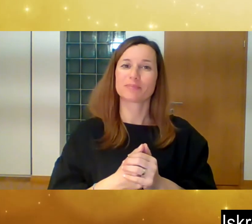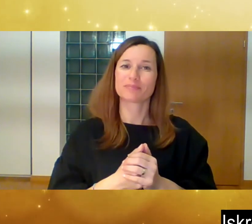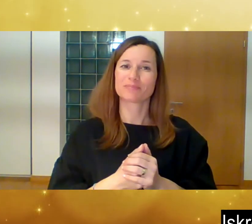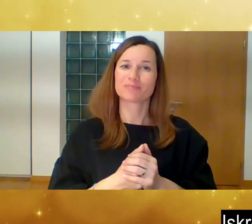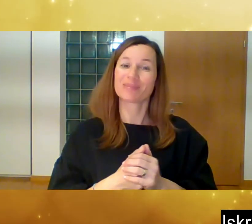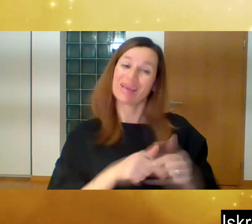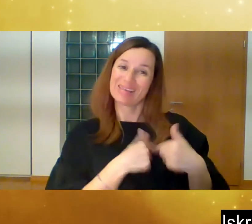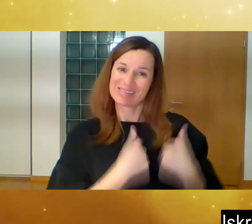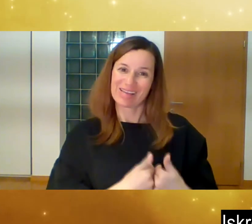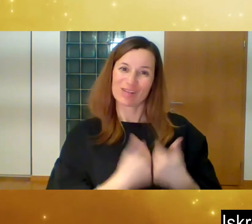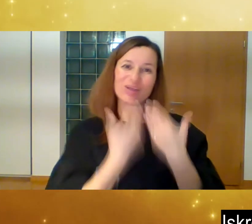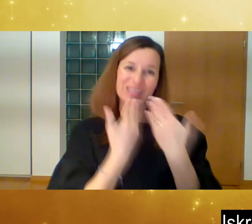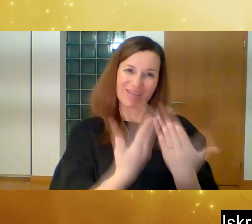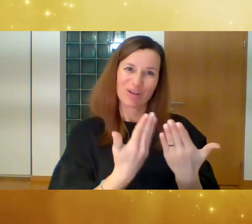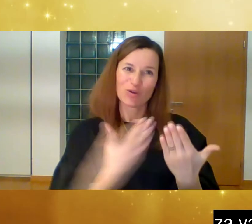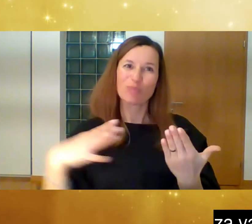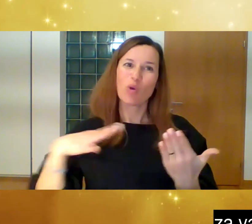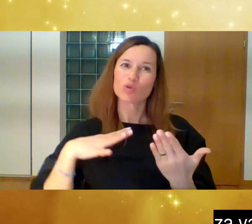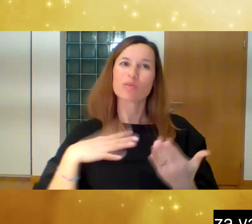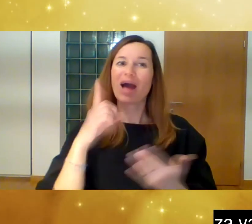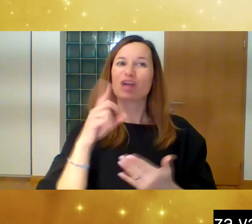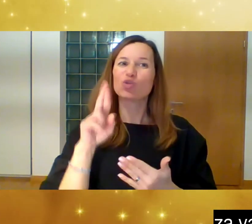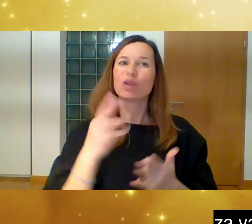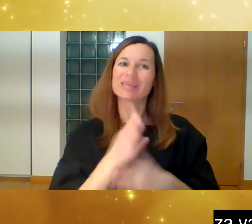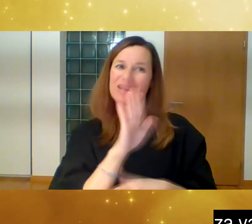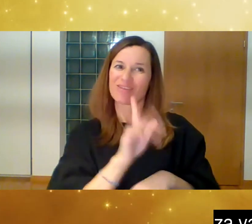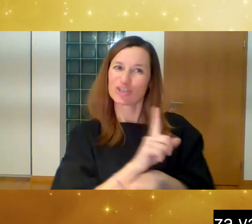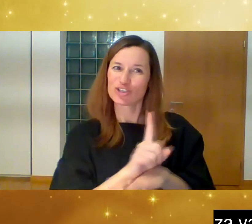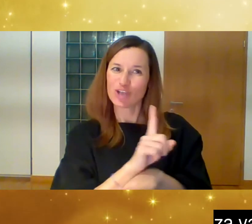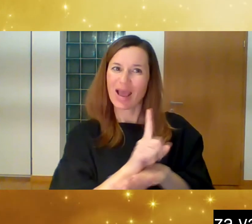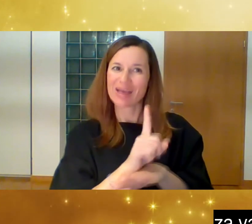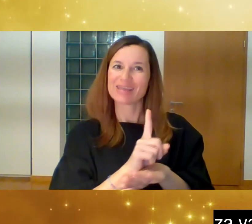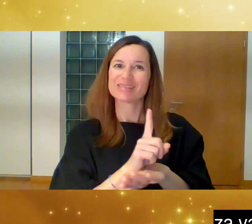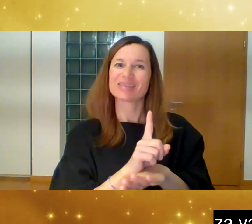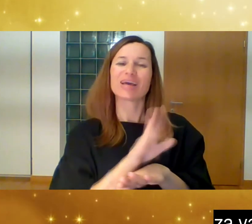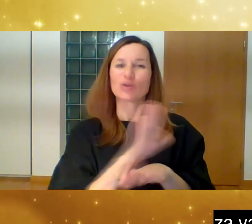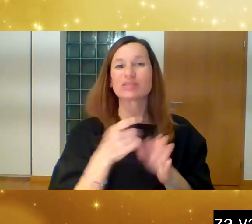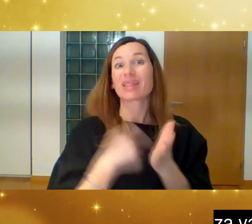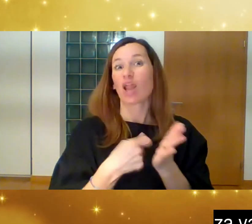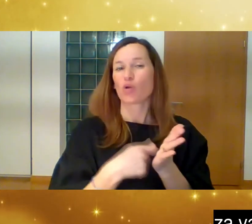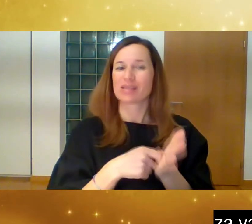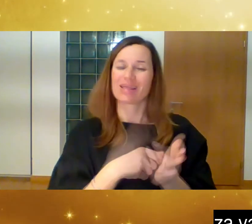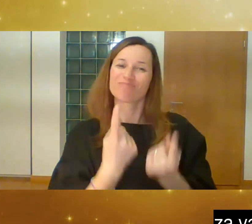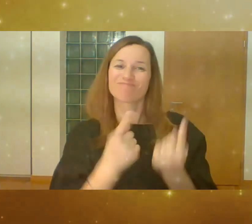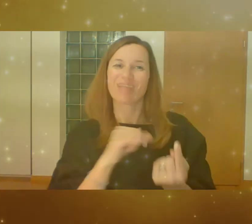Iskreno se vam zahvaljujem, gospa Dular, za vaš čas in vse dragocene informacije.